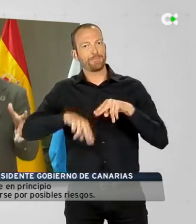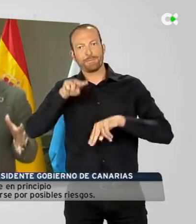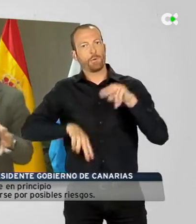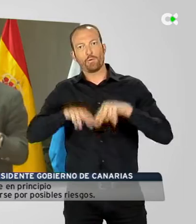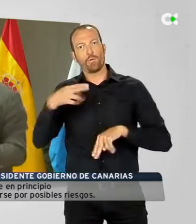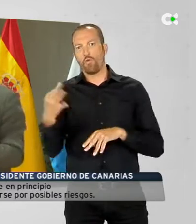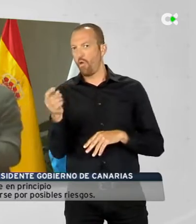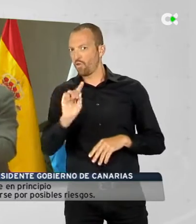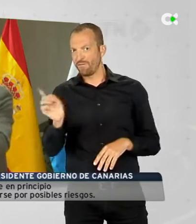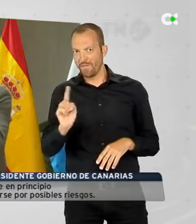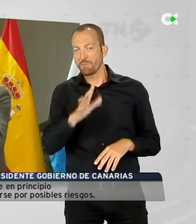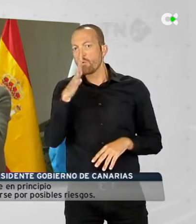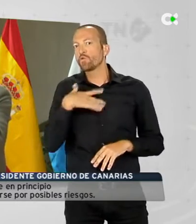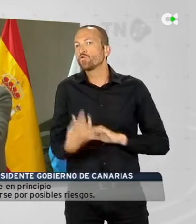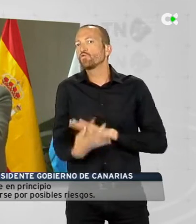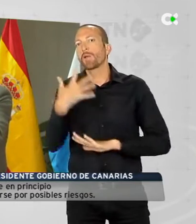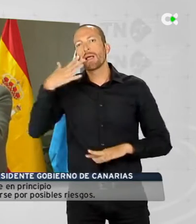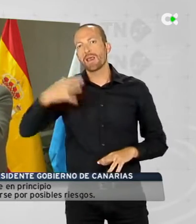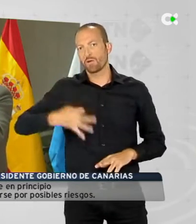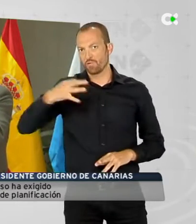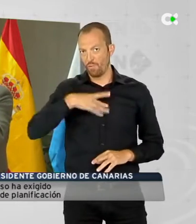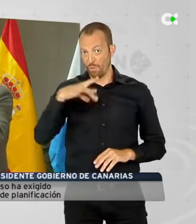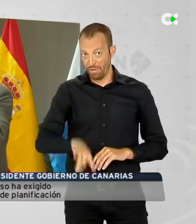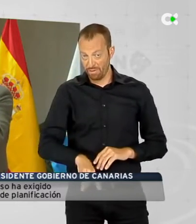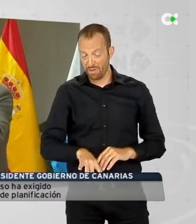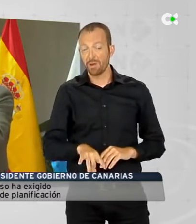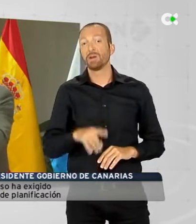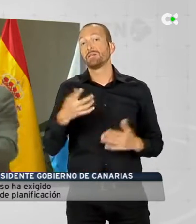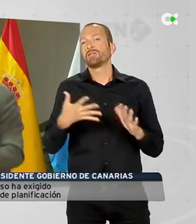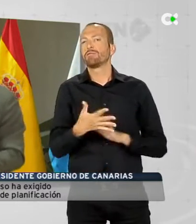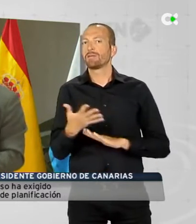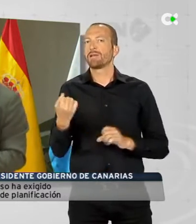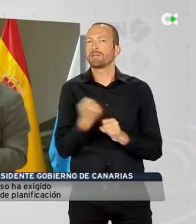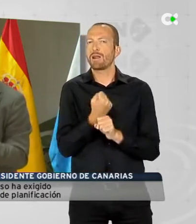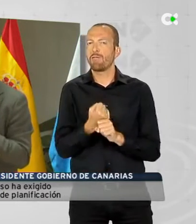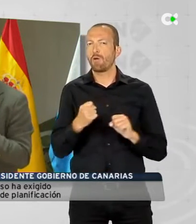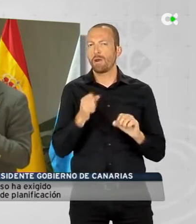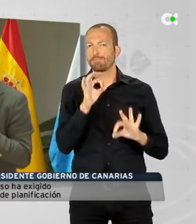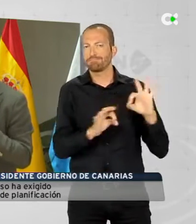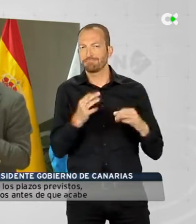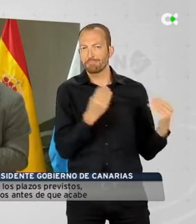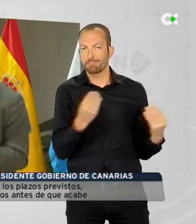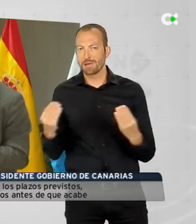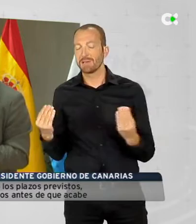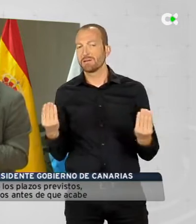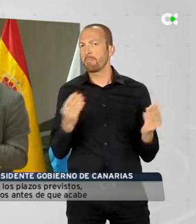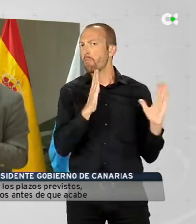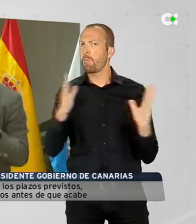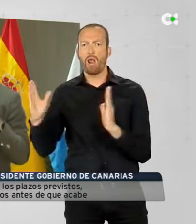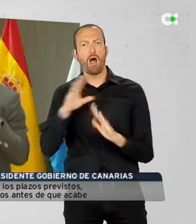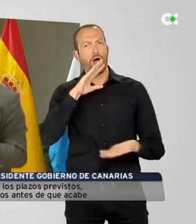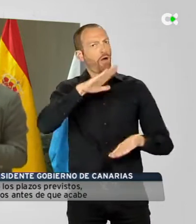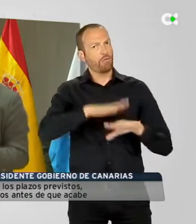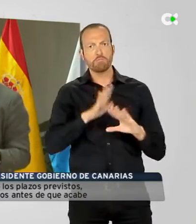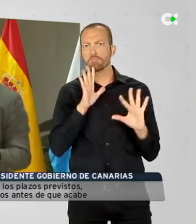debiera construirse por posibles riesgos, y todo eso ha exigido un trabajo de planificación que ha cumplido los plazos